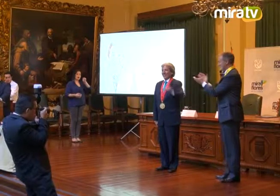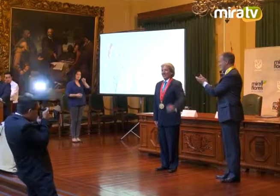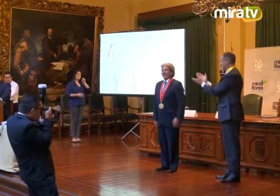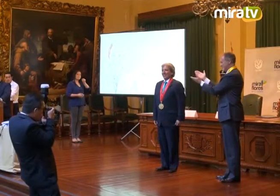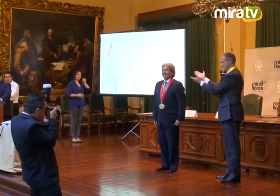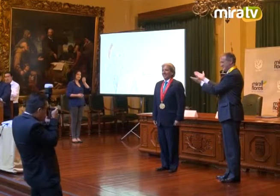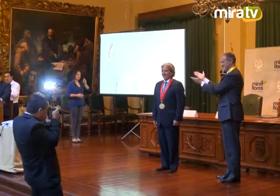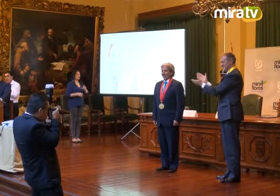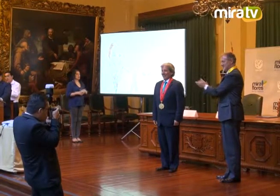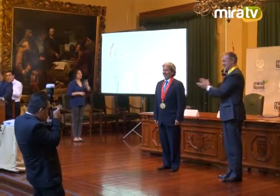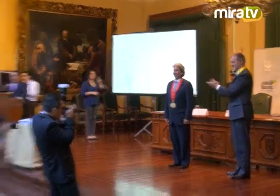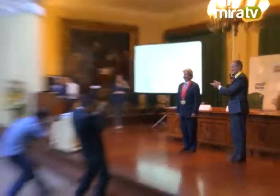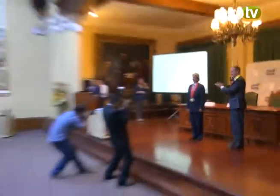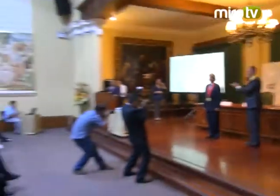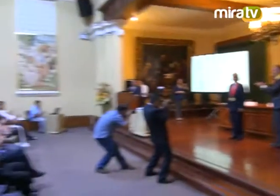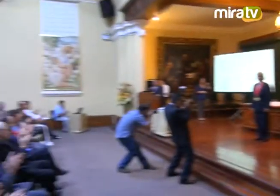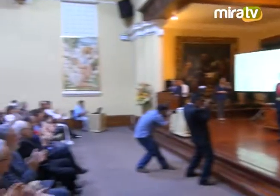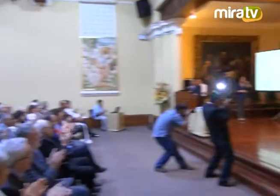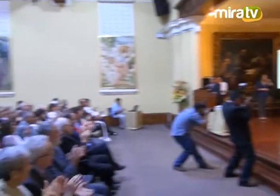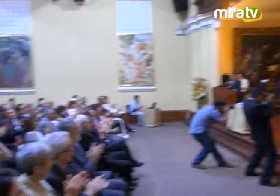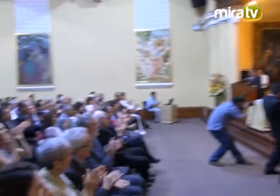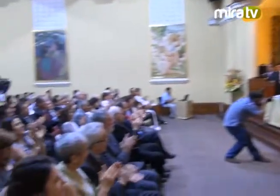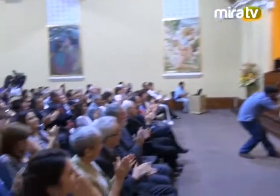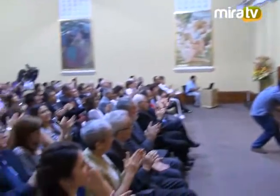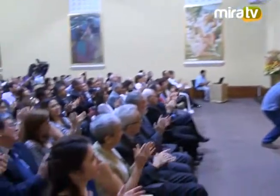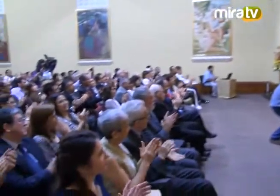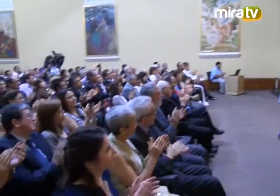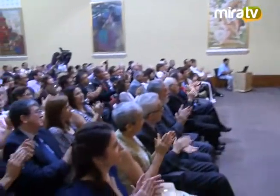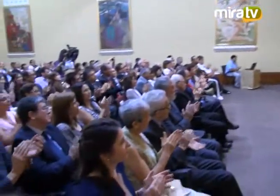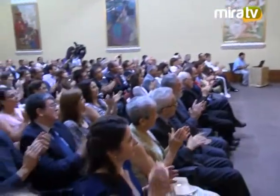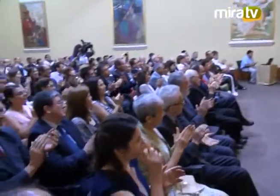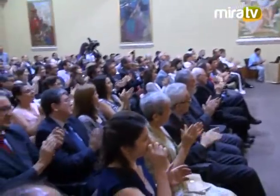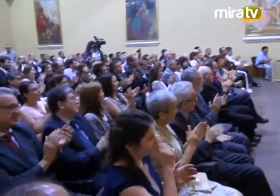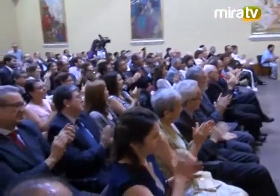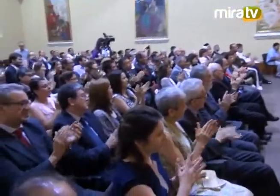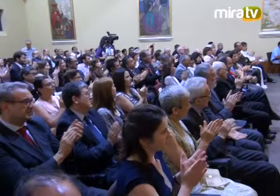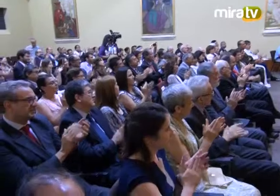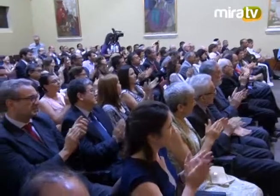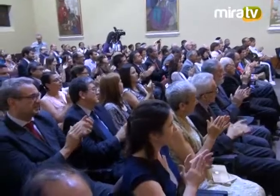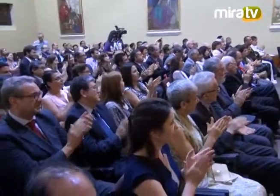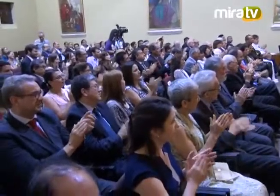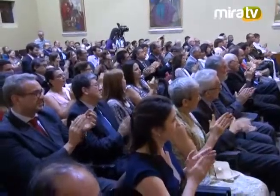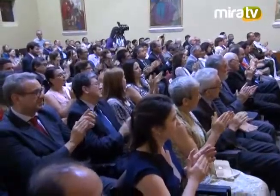Manuel Pulgar Vidal Otálora, ministro de Estado en el Despacho del Ambiente.